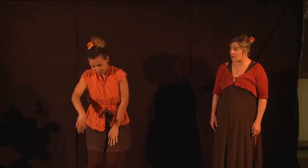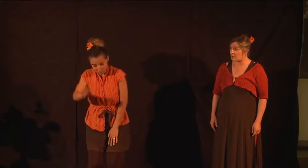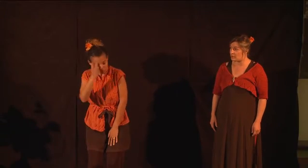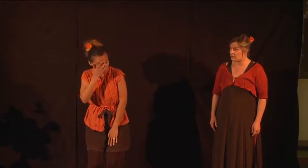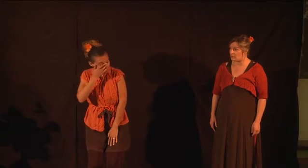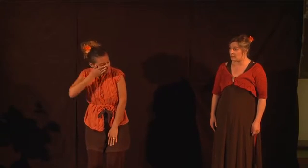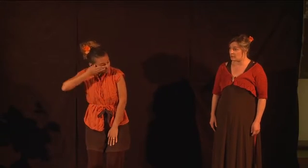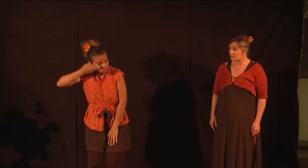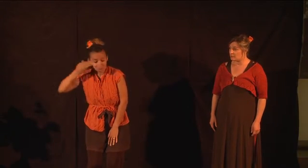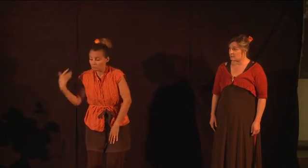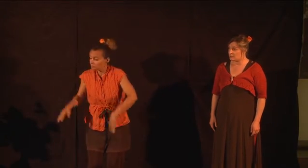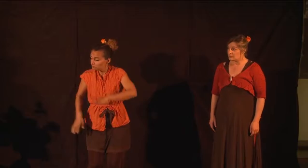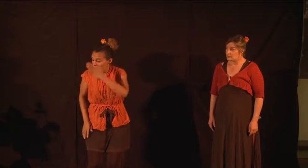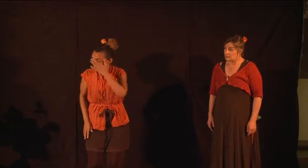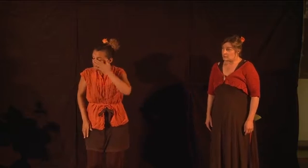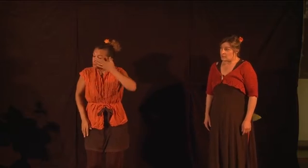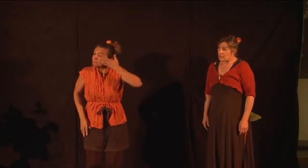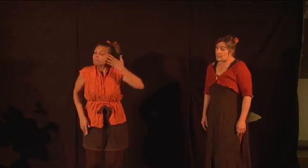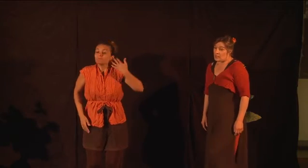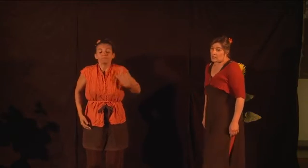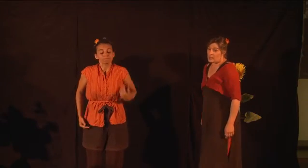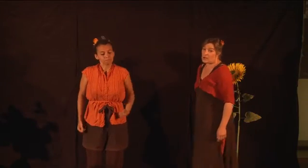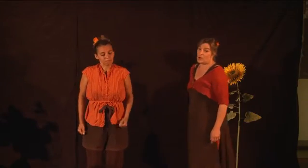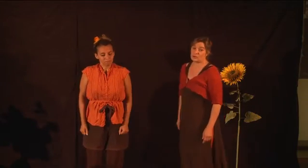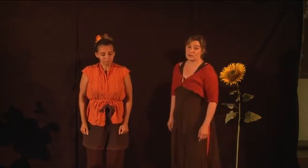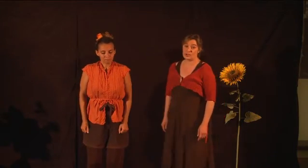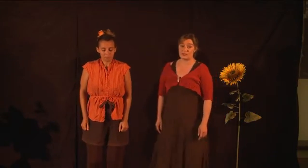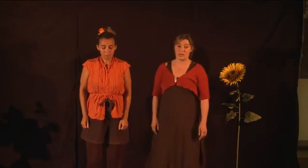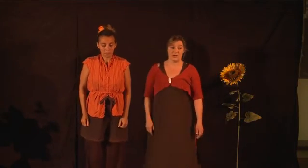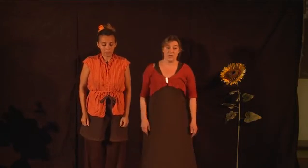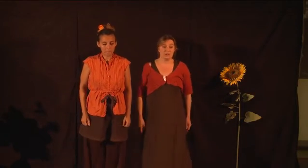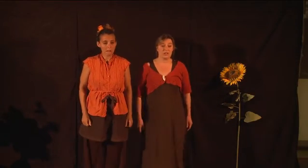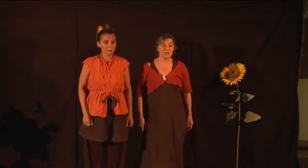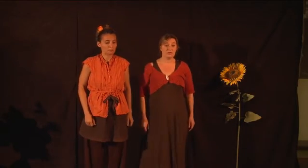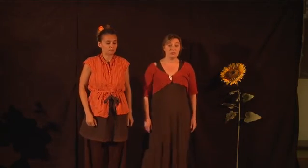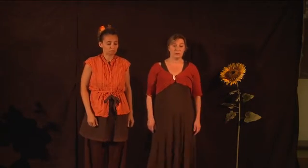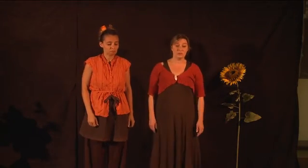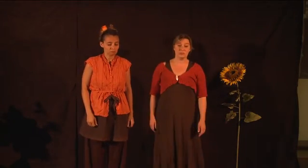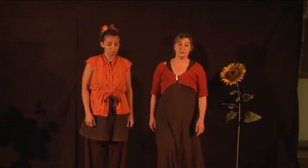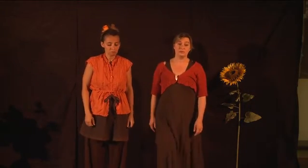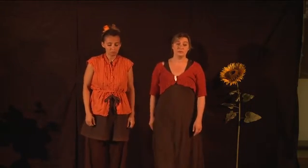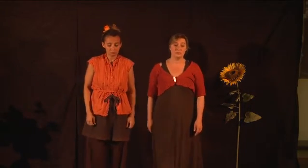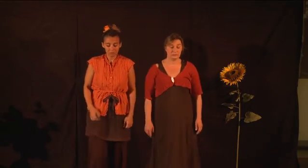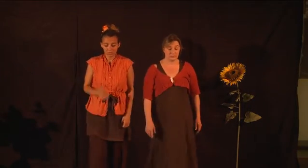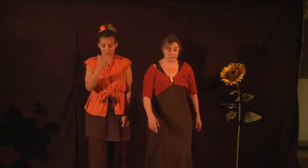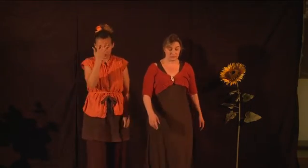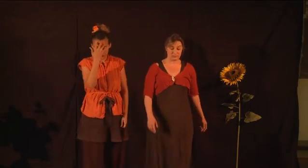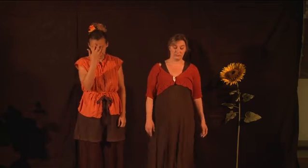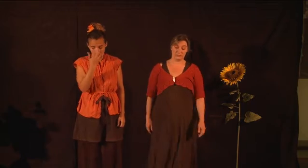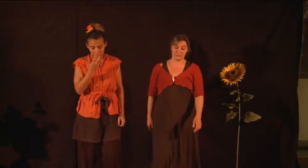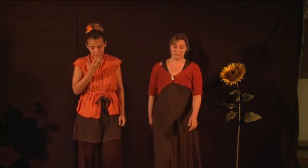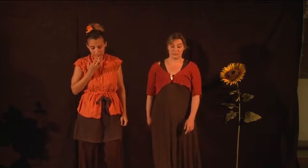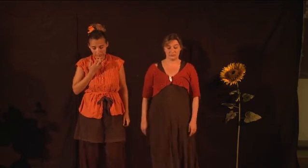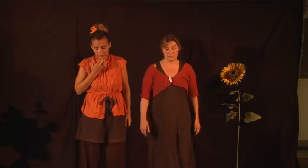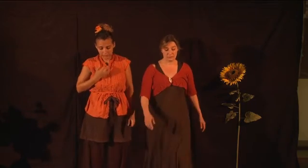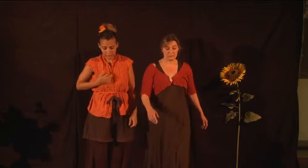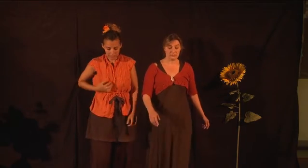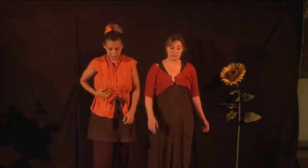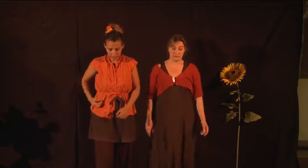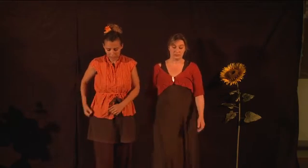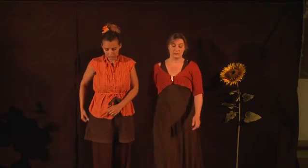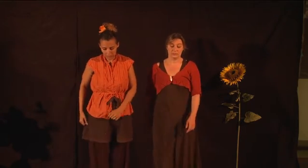qu'effectivement, il y a quand même des facilités de compréhension en langue des signes. Mais en tout cas, c'est beaucoup plus facile pour deux sourds de pays étrangers